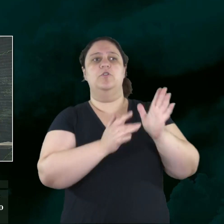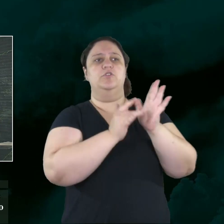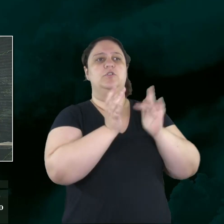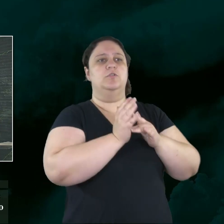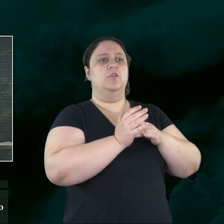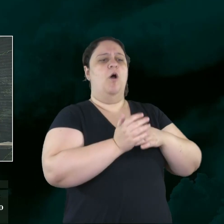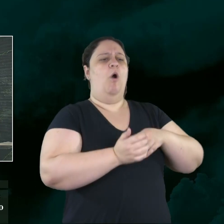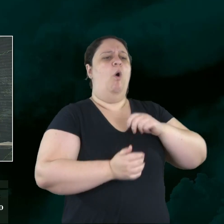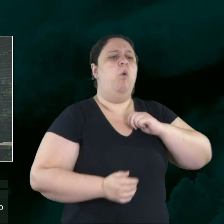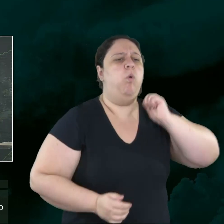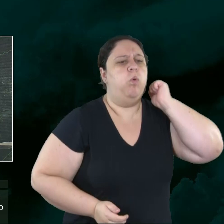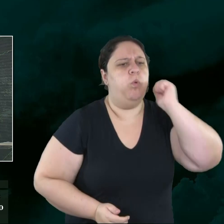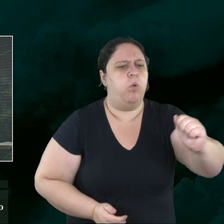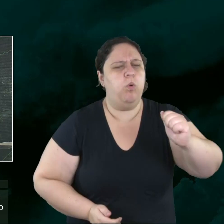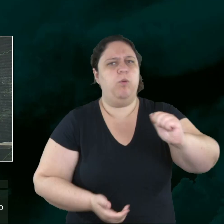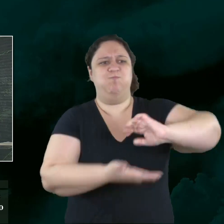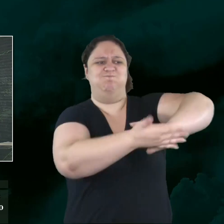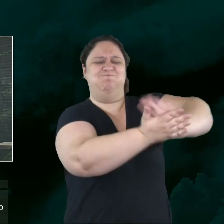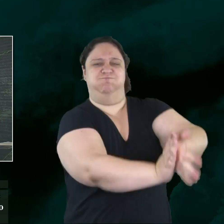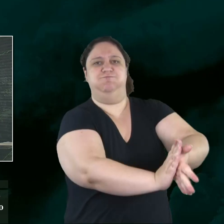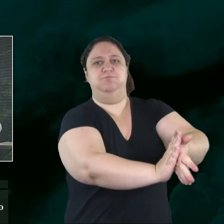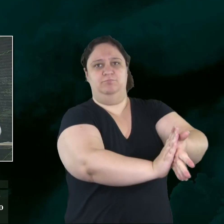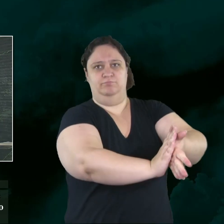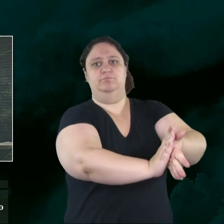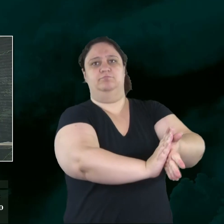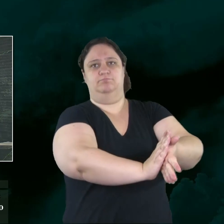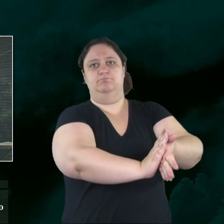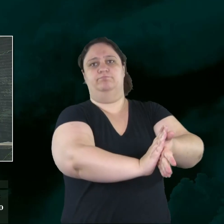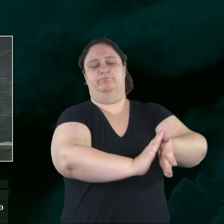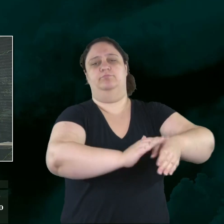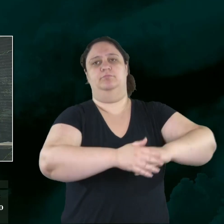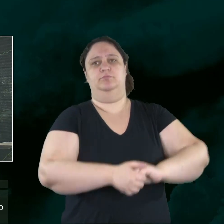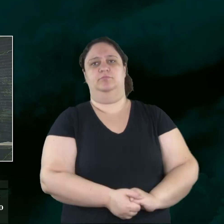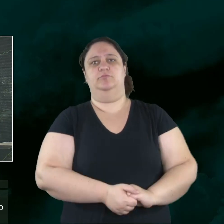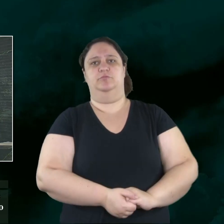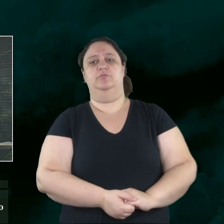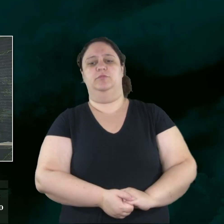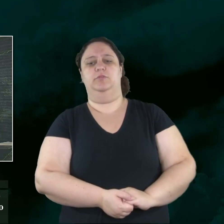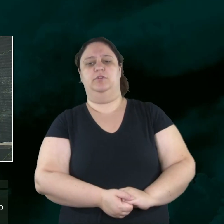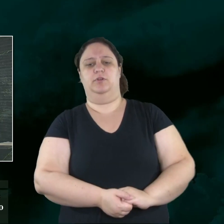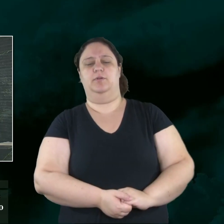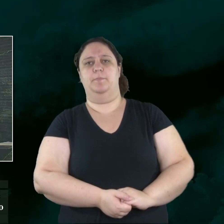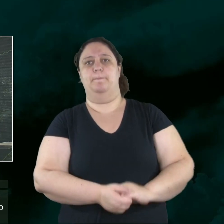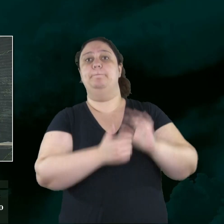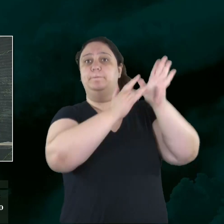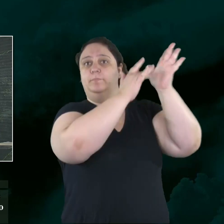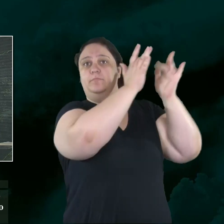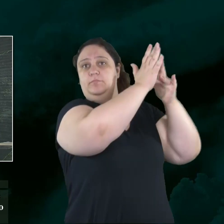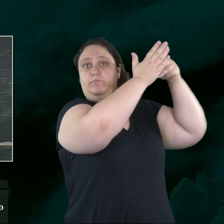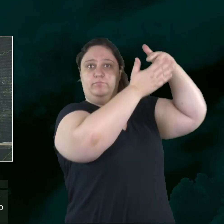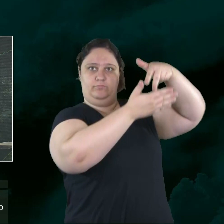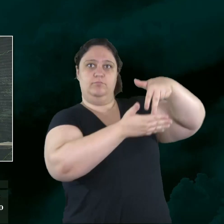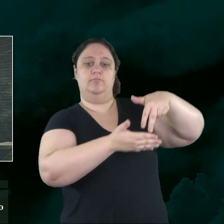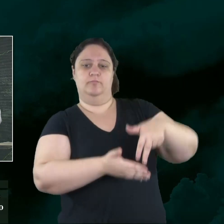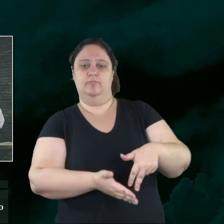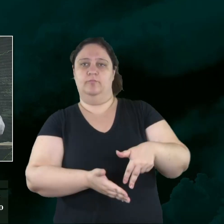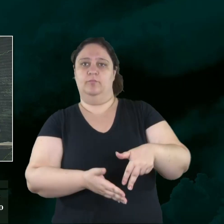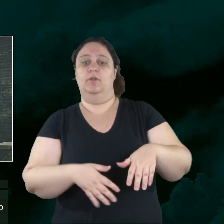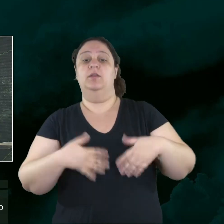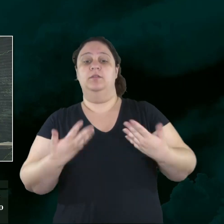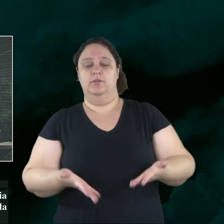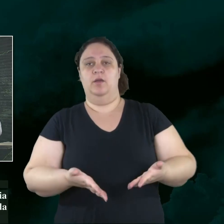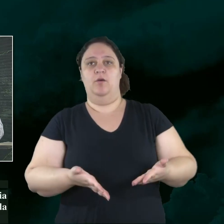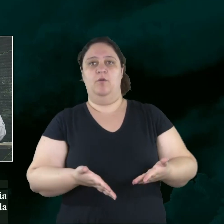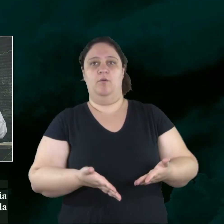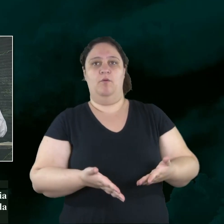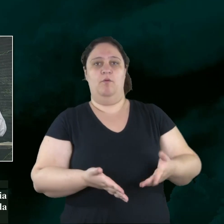de sua boca e o destruirá pela manifestação de sua vinda. Ora, o aparecimento do iníquo